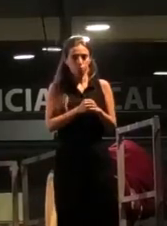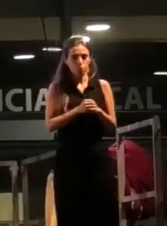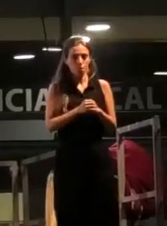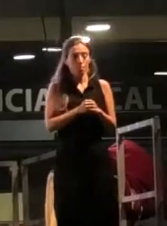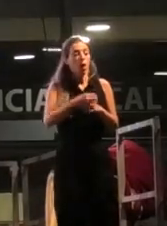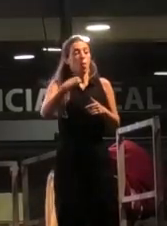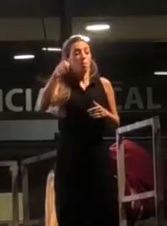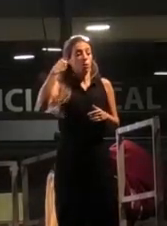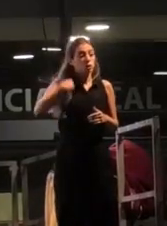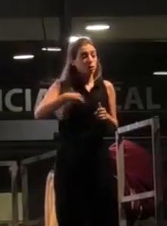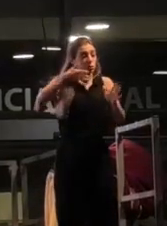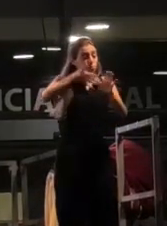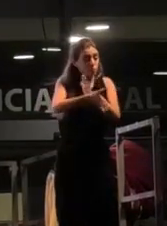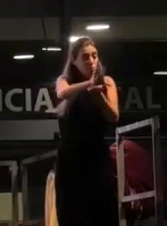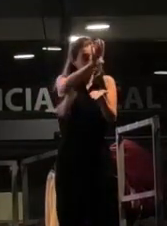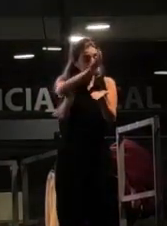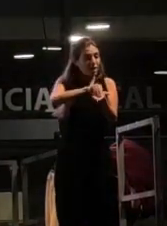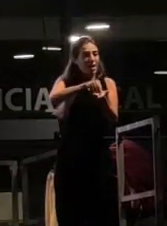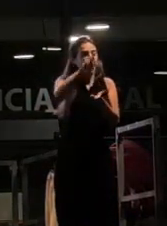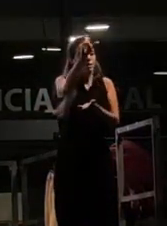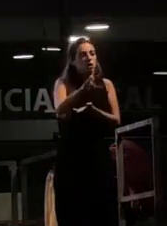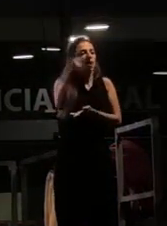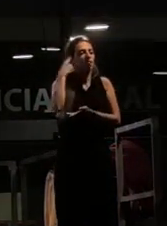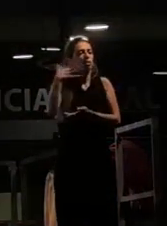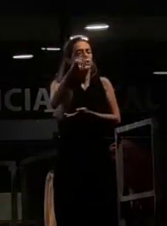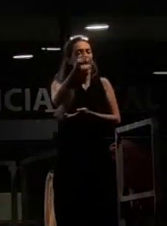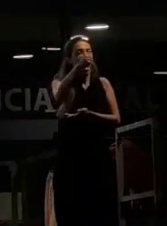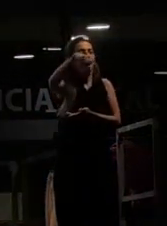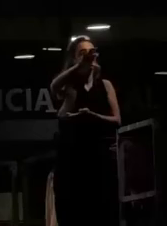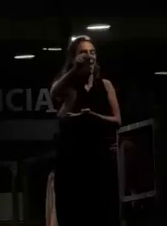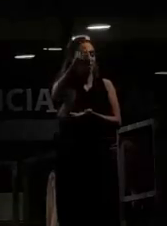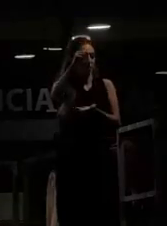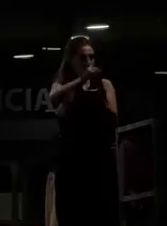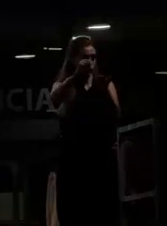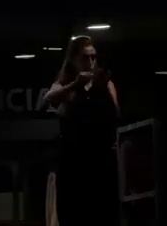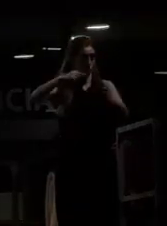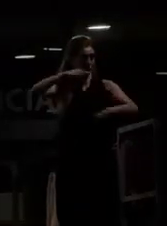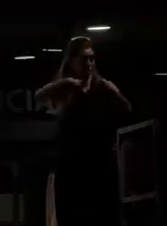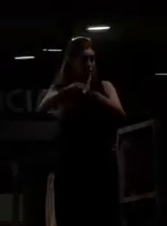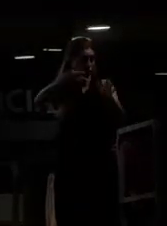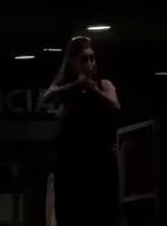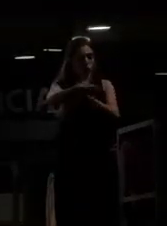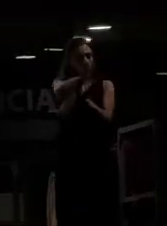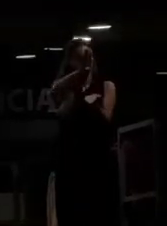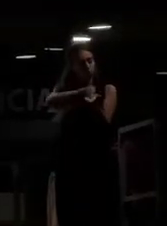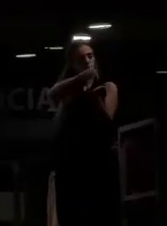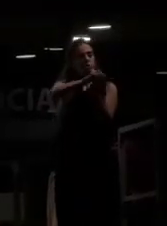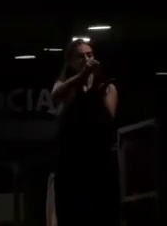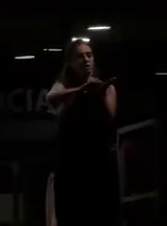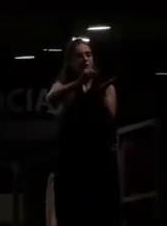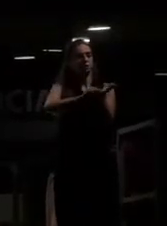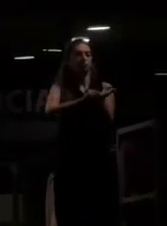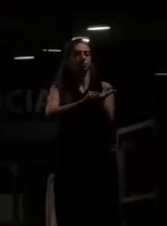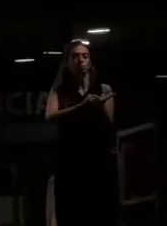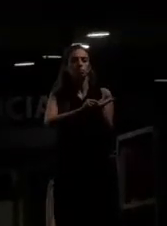El mateix Joan Amades, escriptor i estudiós del folklore català, ho recull en la seva obra, El costumari